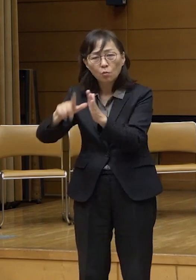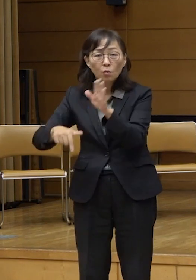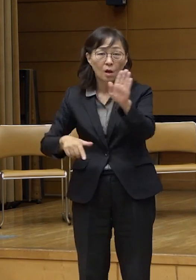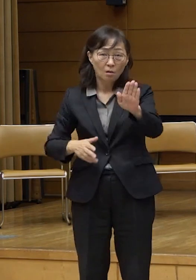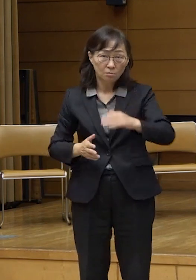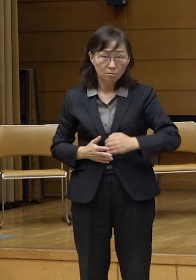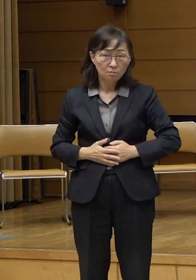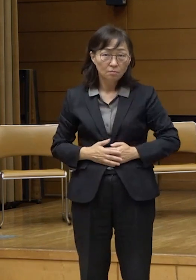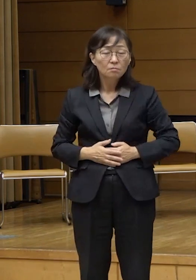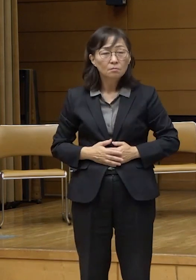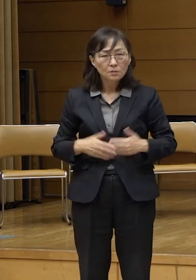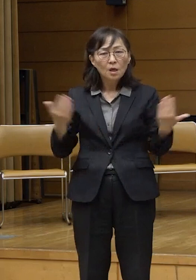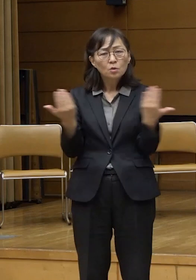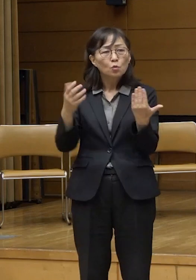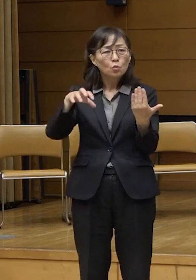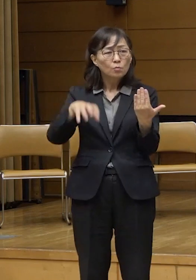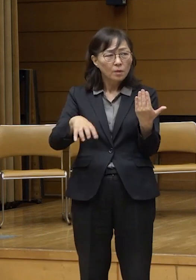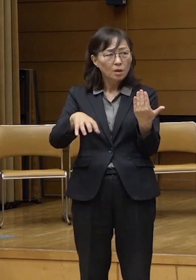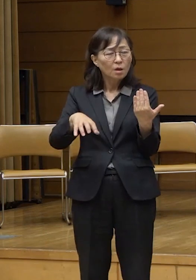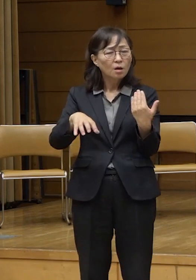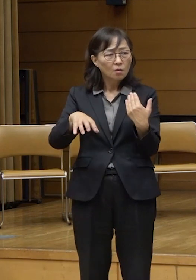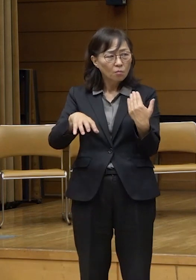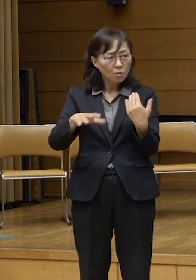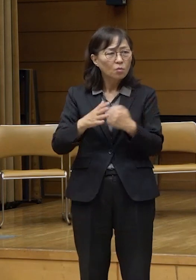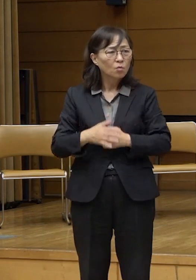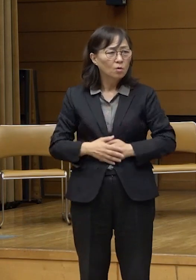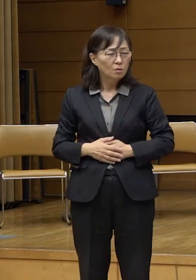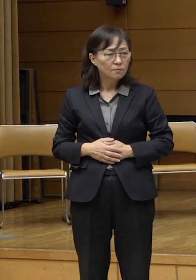き、また職場でも